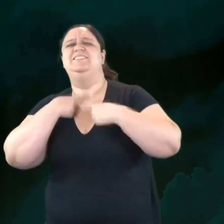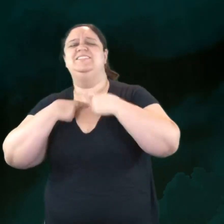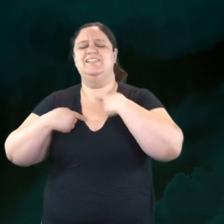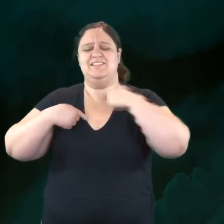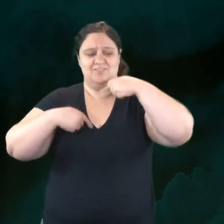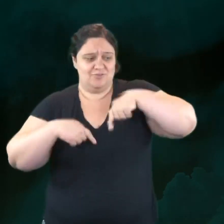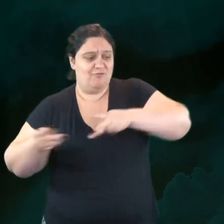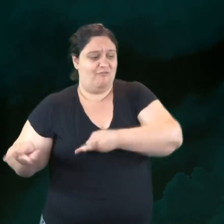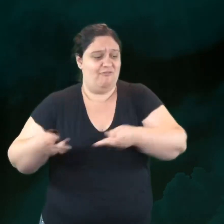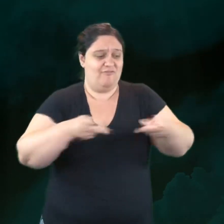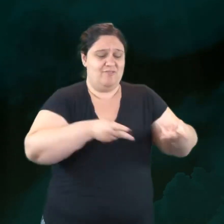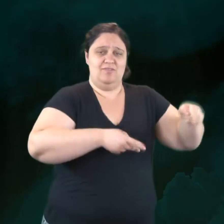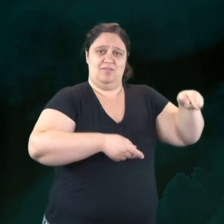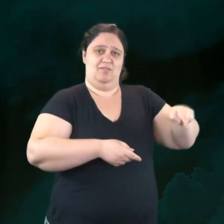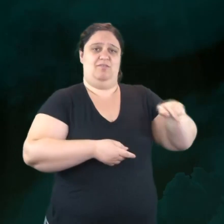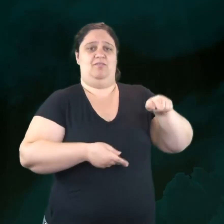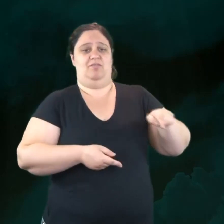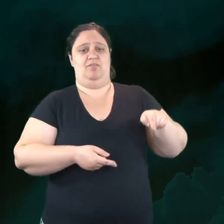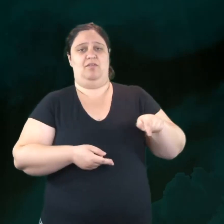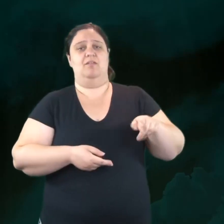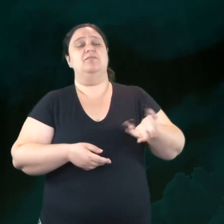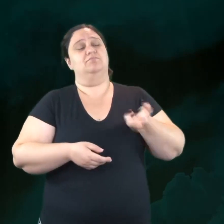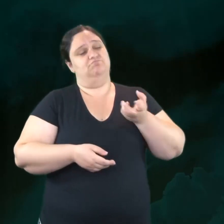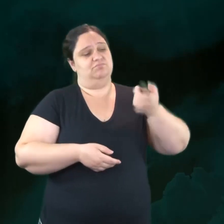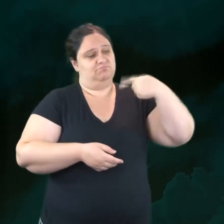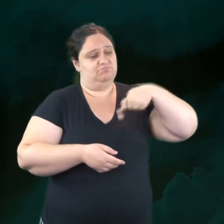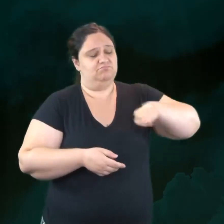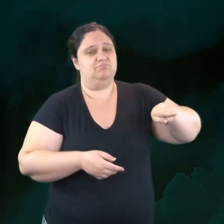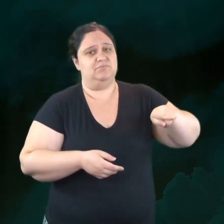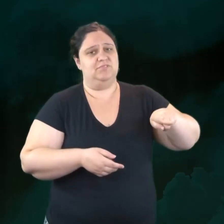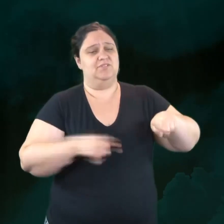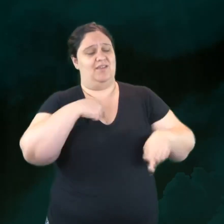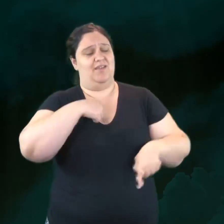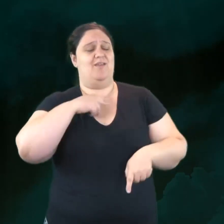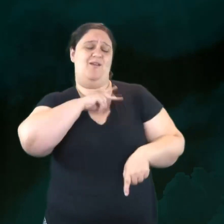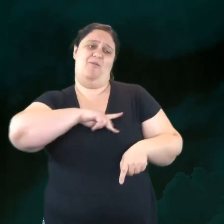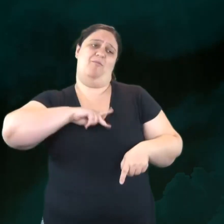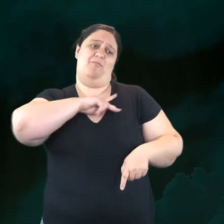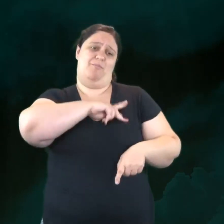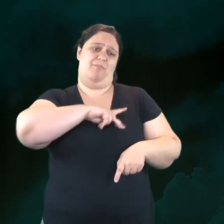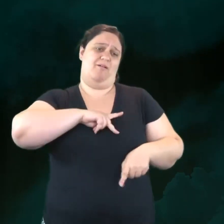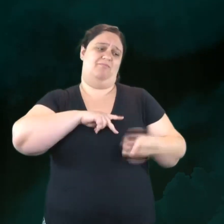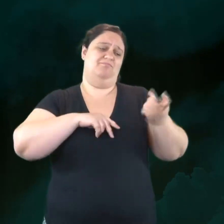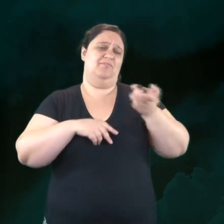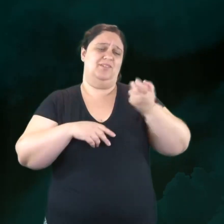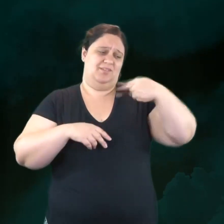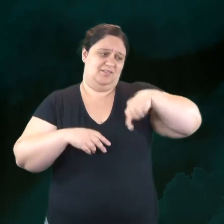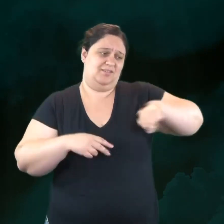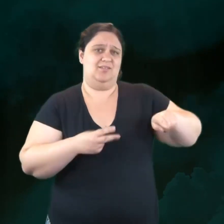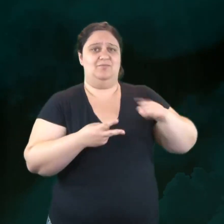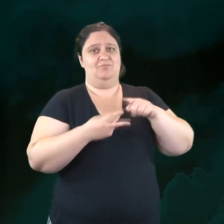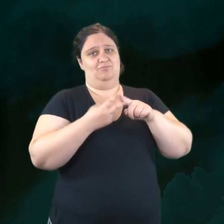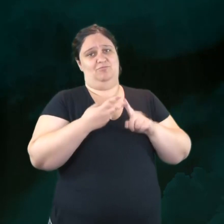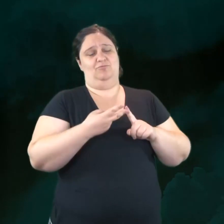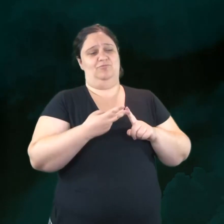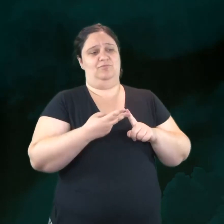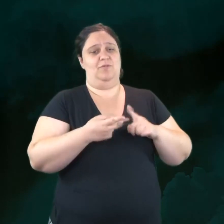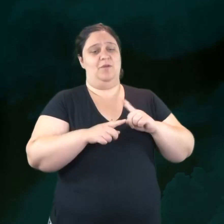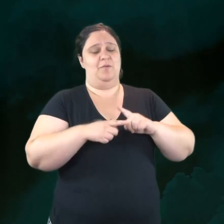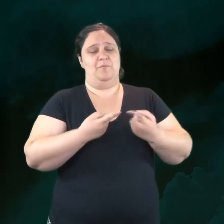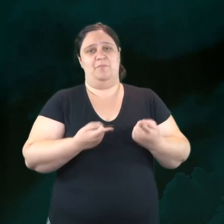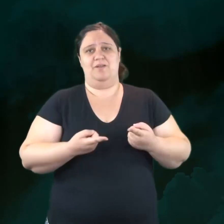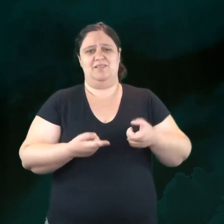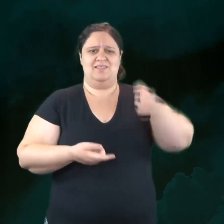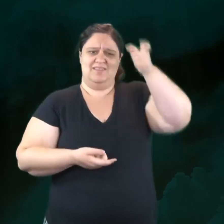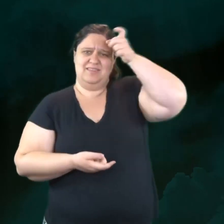pessoalmente. Por isso quisemos ir até vós, pelo menos eu, Paulo, não somente uma vez, mas duas. Contudo,